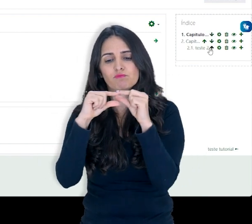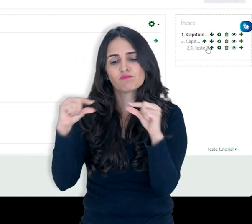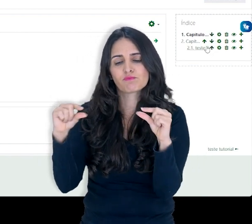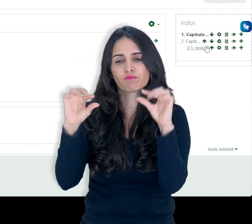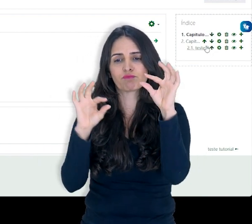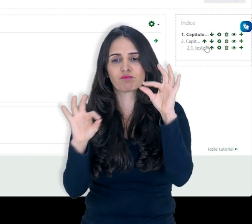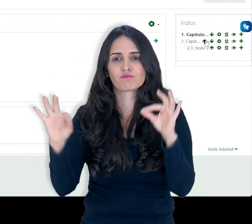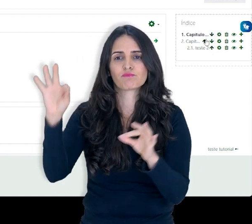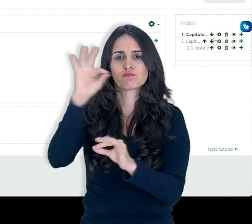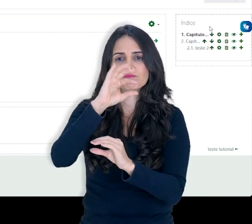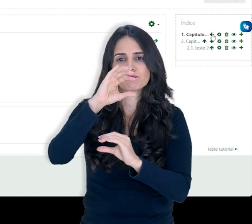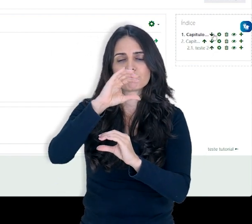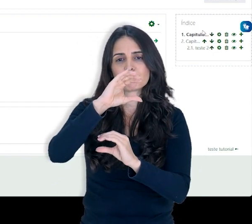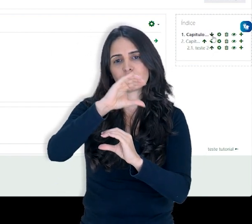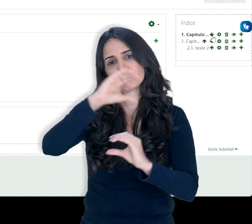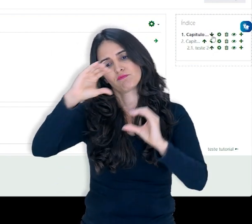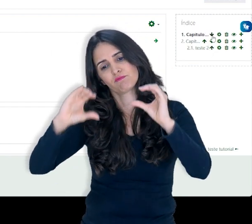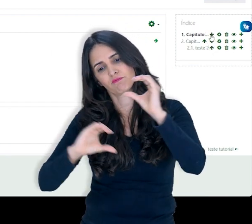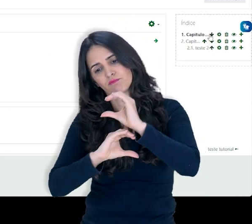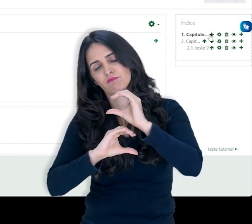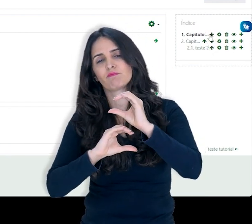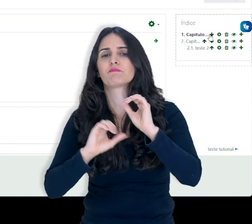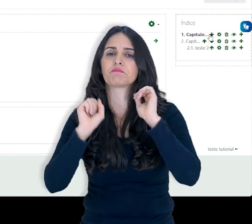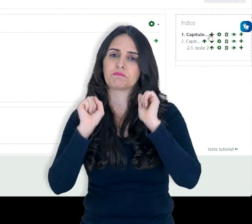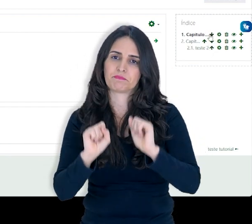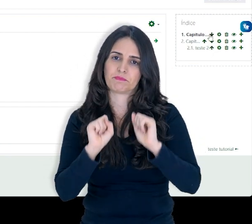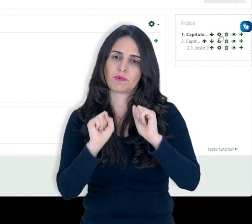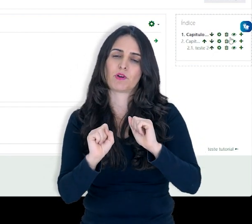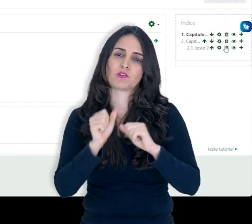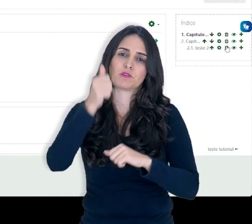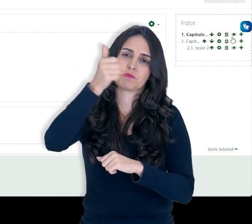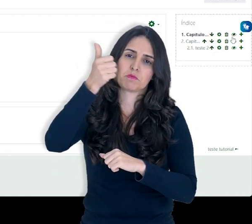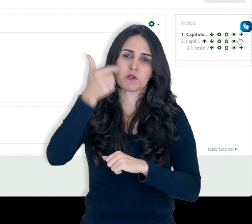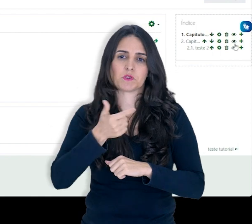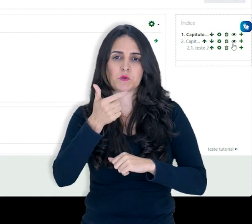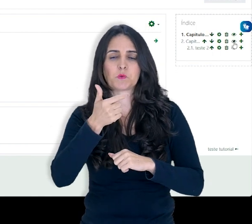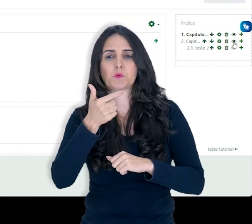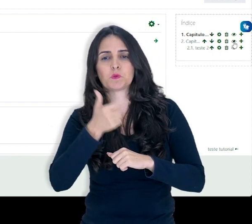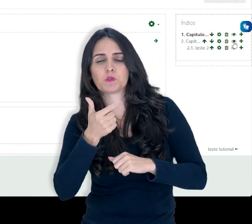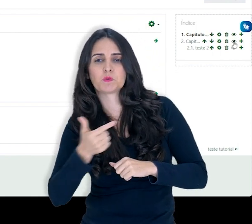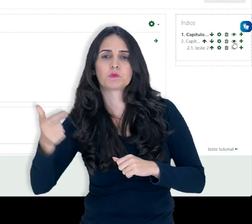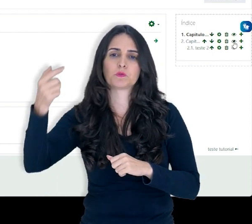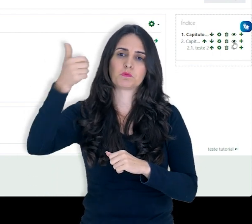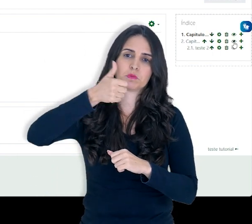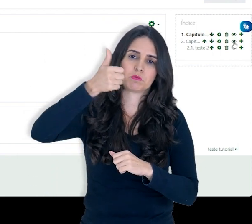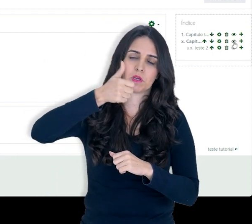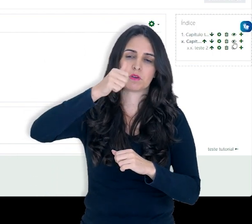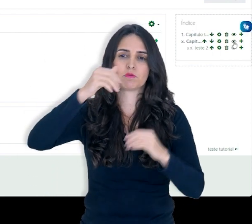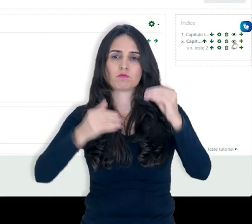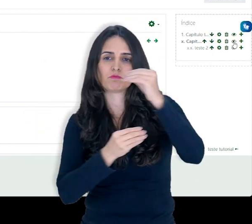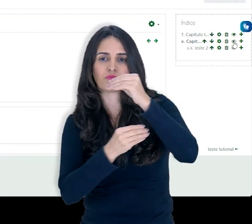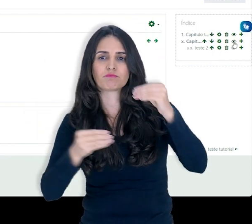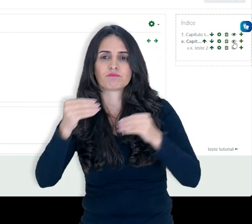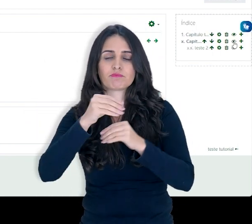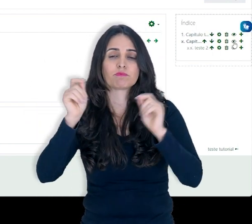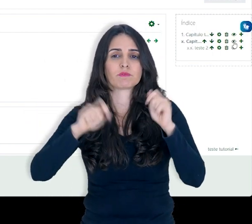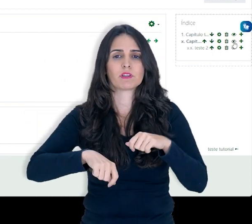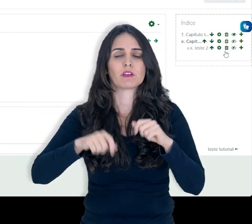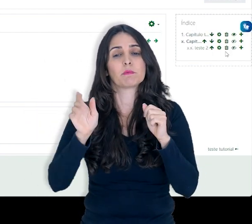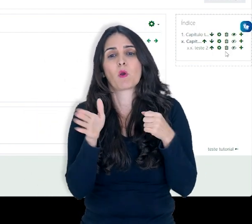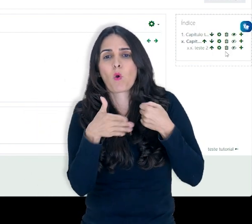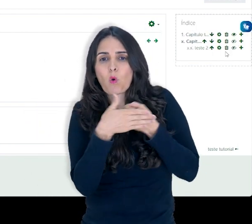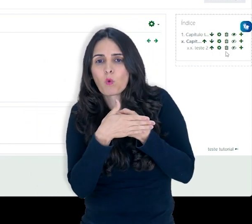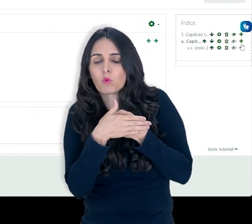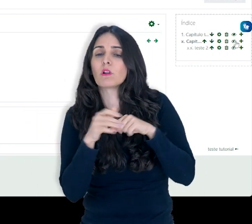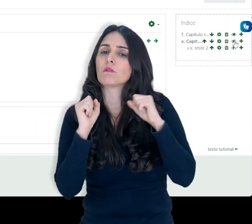esse capítulo e passar ele para cima porque agora eu quero que ele seja o primeiro posso ocultar apenas um